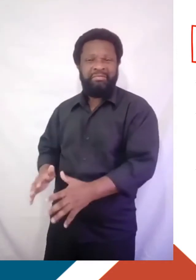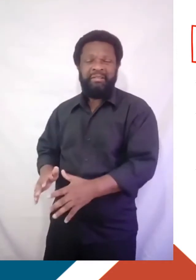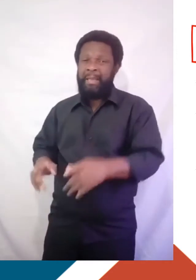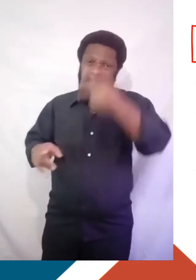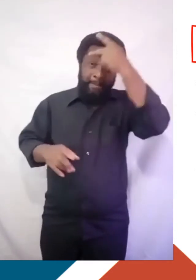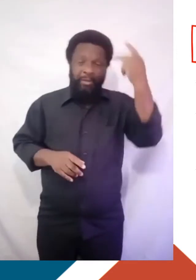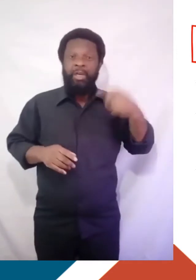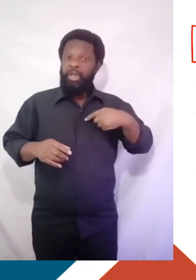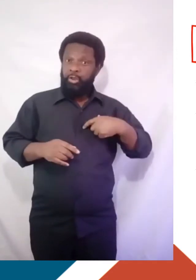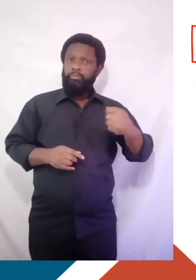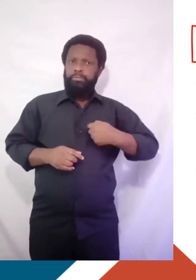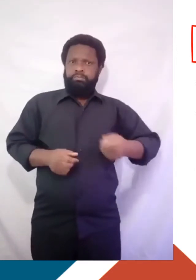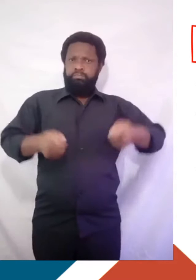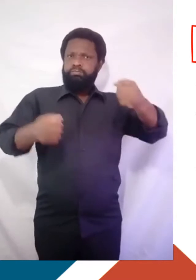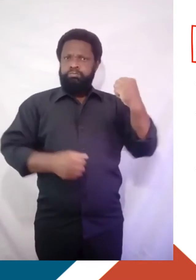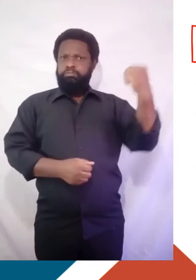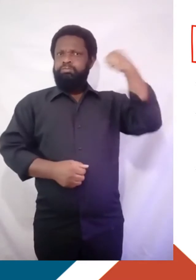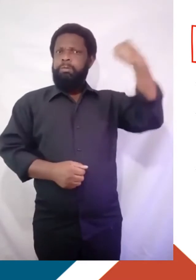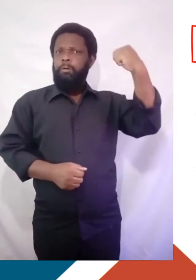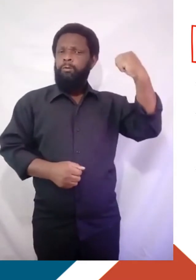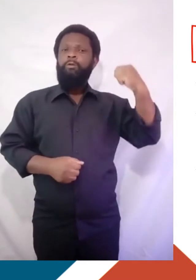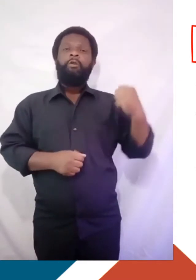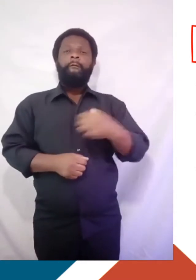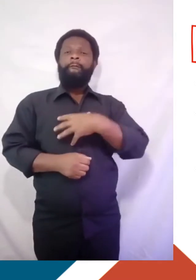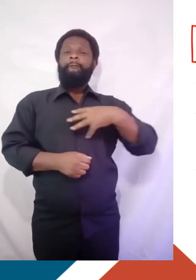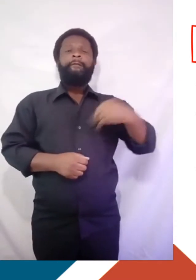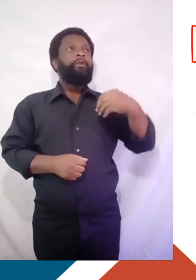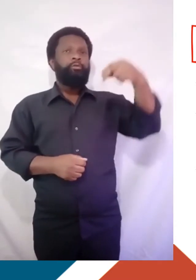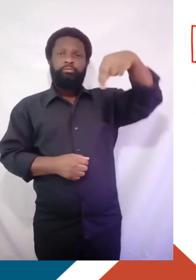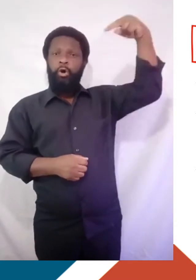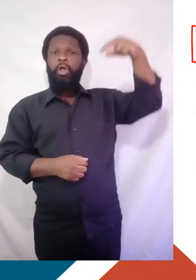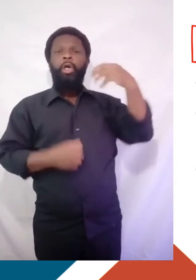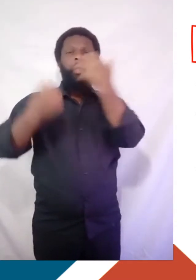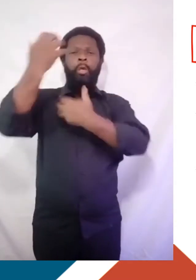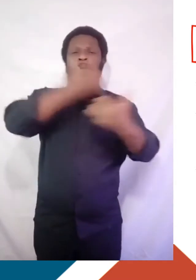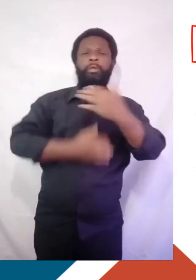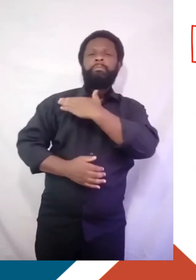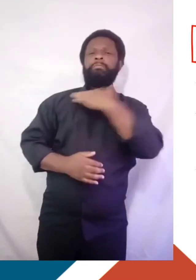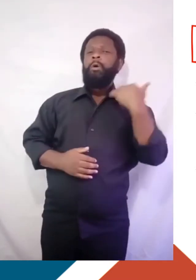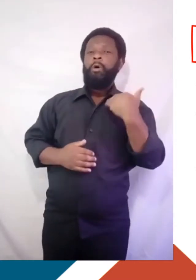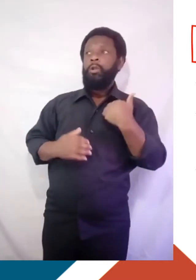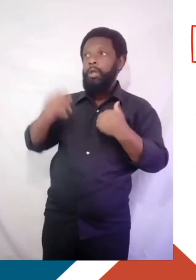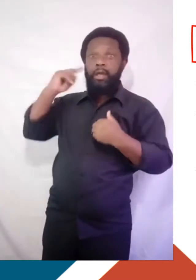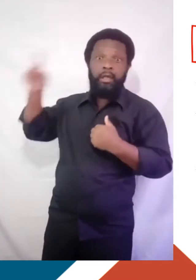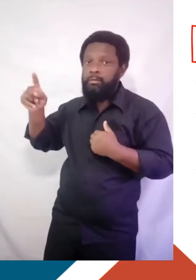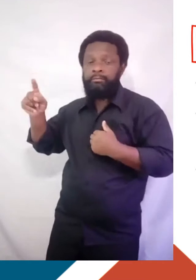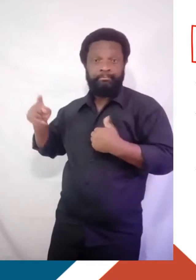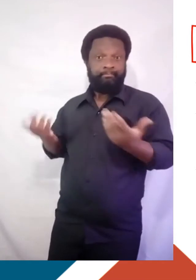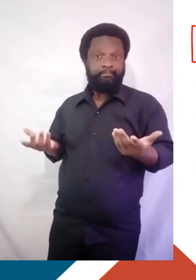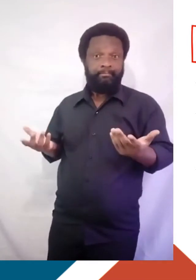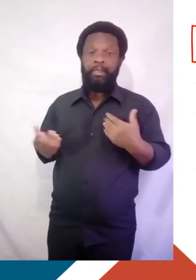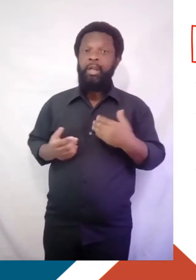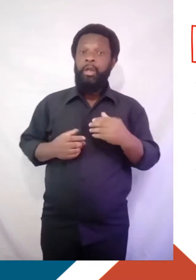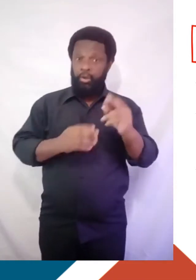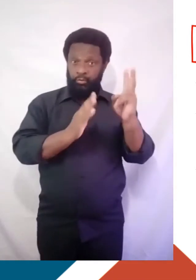inconstante, guerreiros nasci. Sou bravo, sou forte, sou filho do norte, meu canto de morte, guerreiros, ouvi. O índio